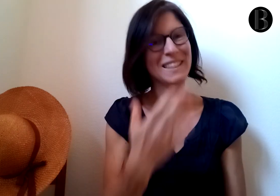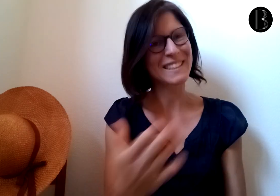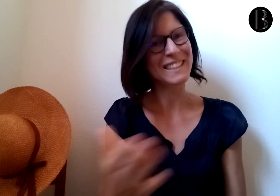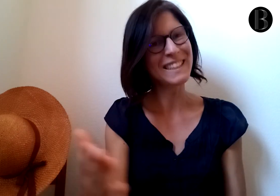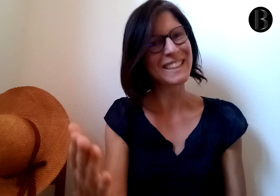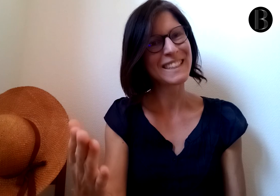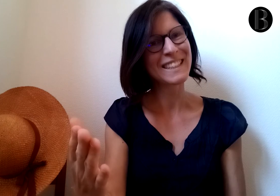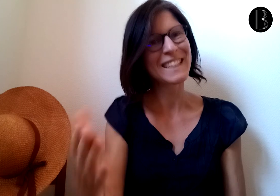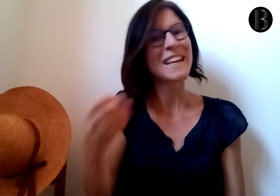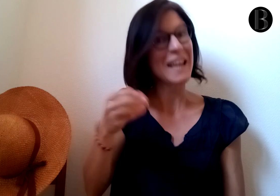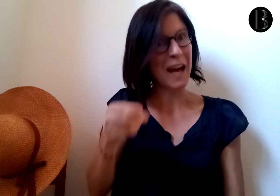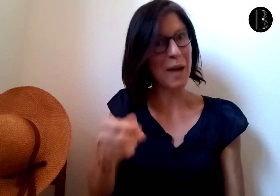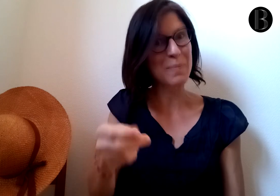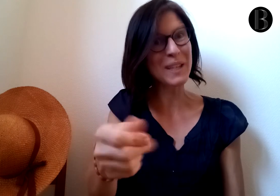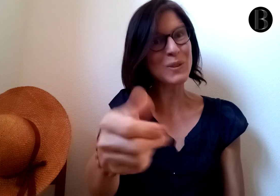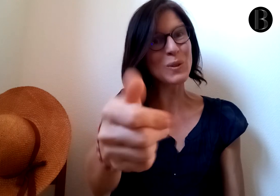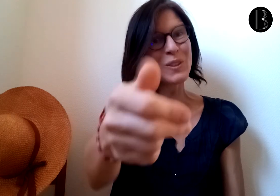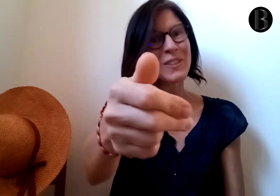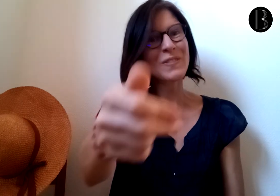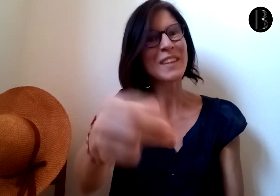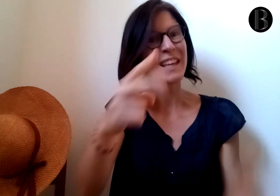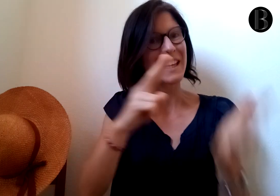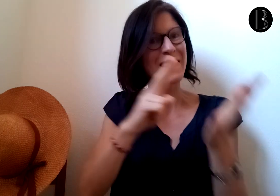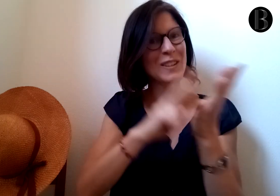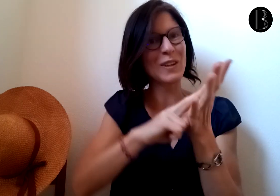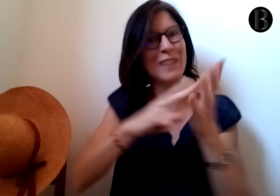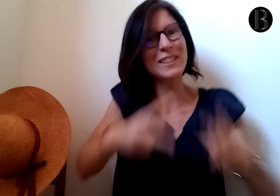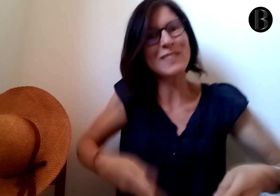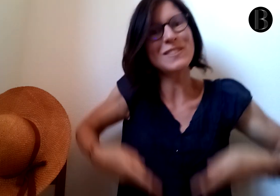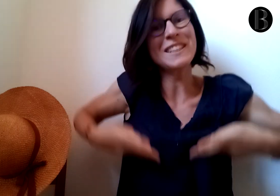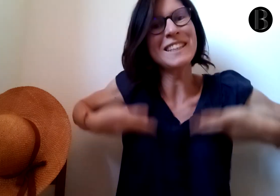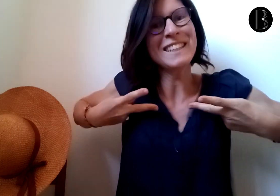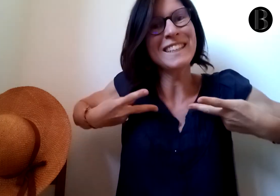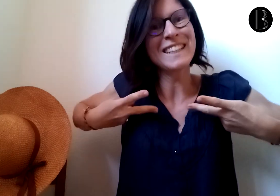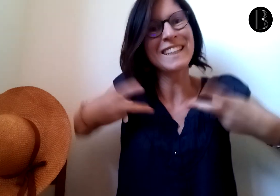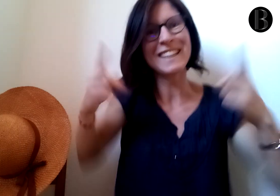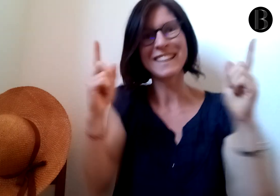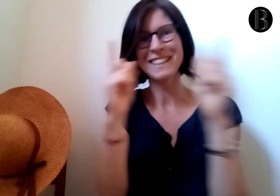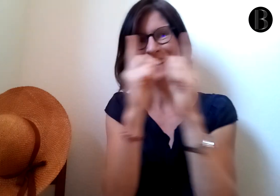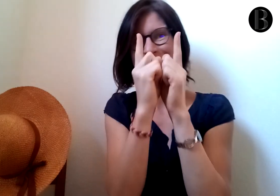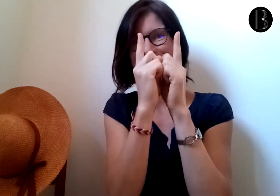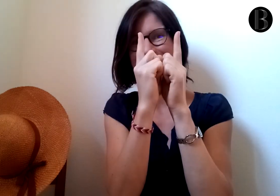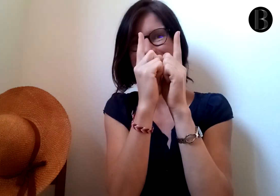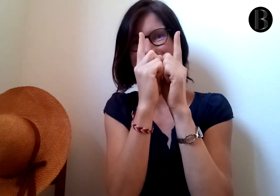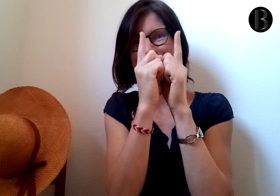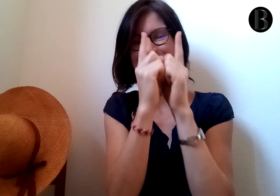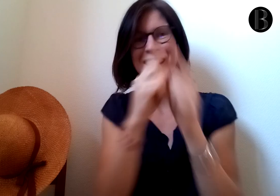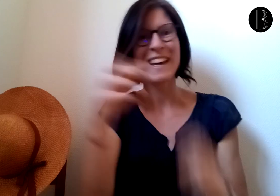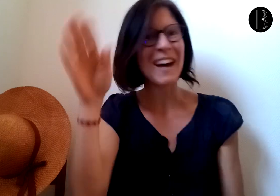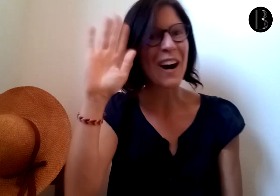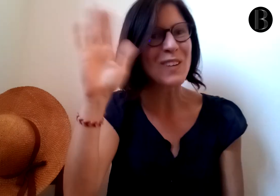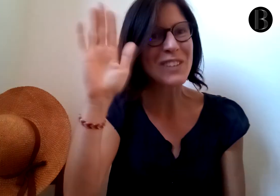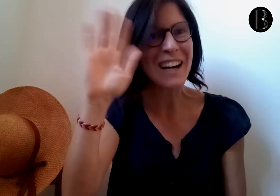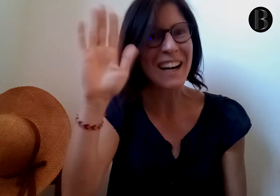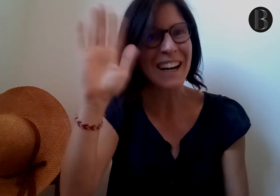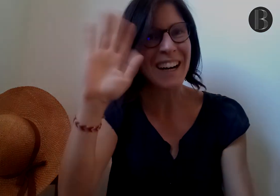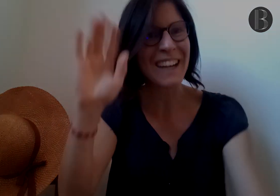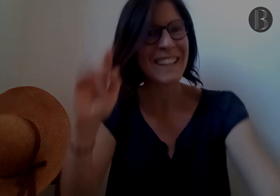Merci, à bientôt dans la vraie vie. Au revoir.